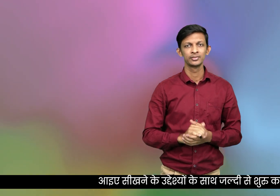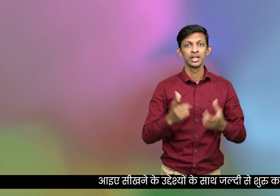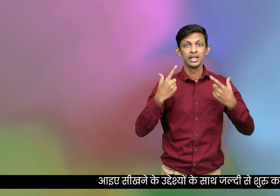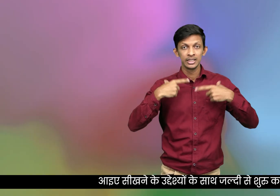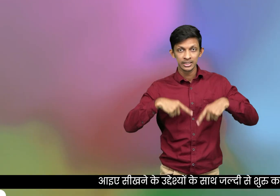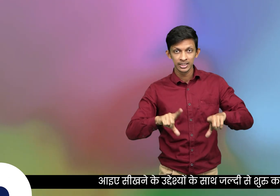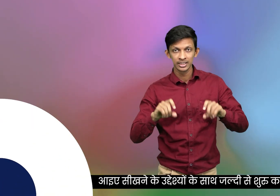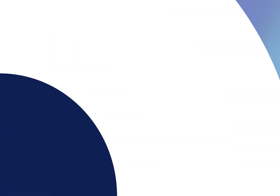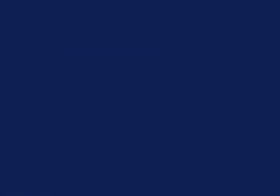आइए सीखने के